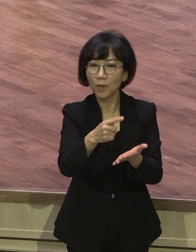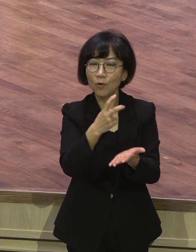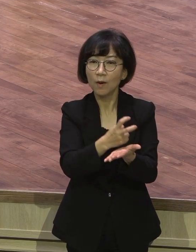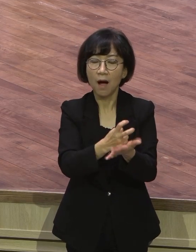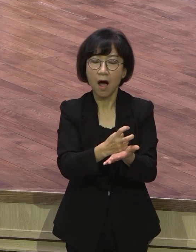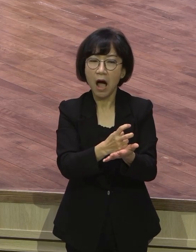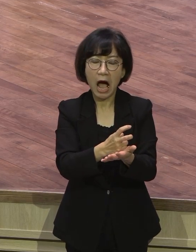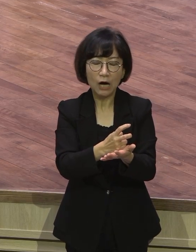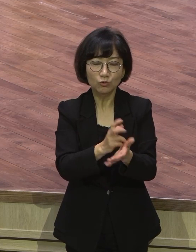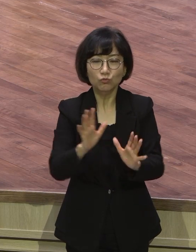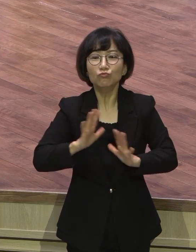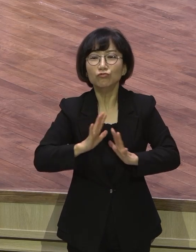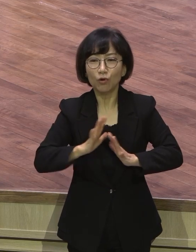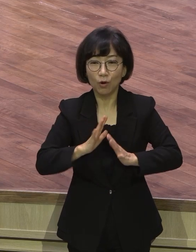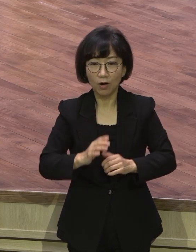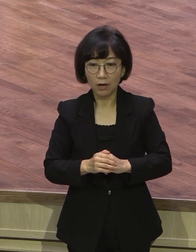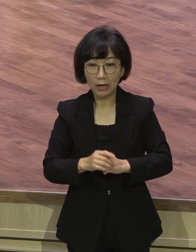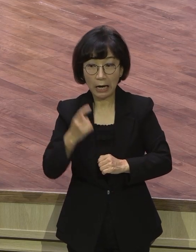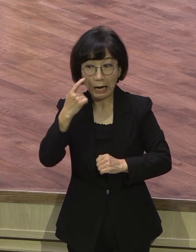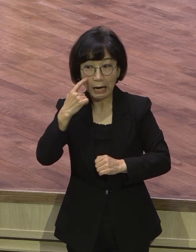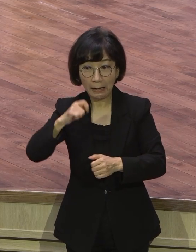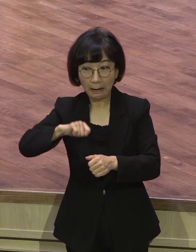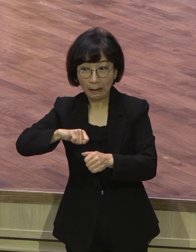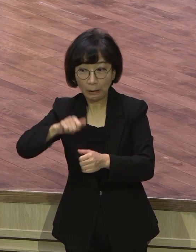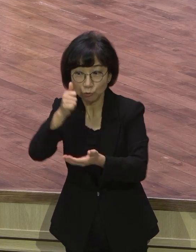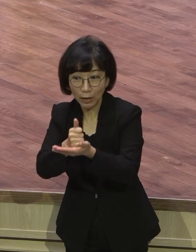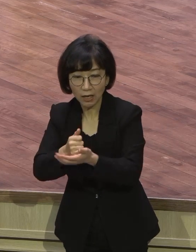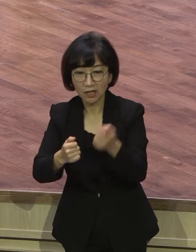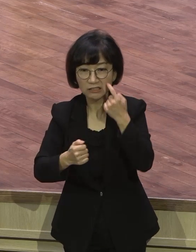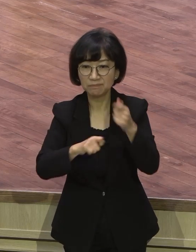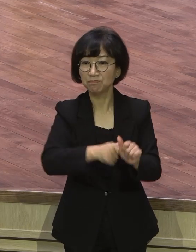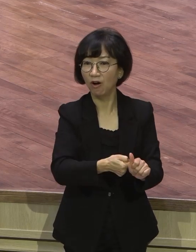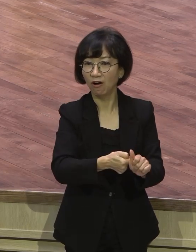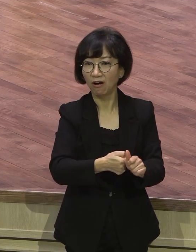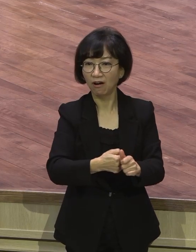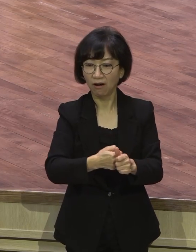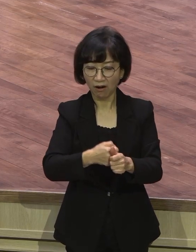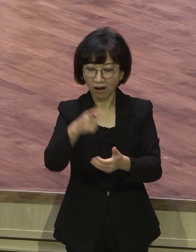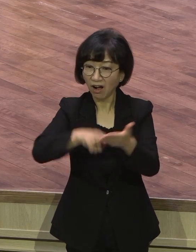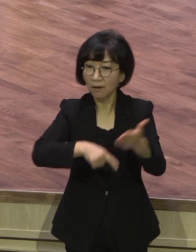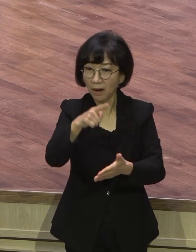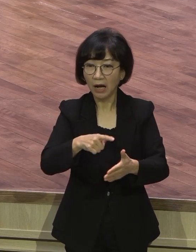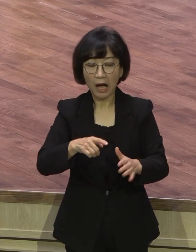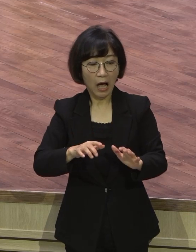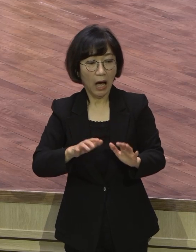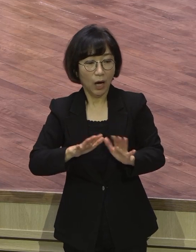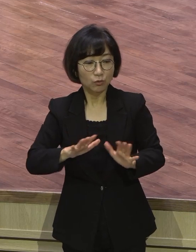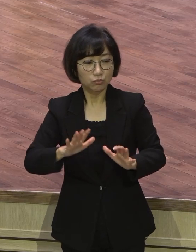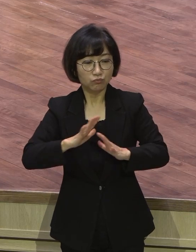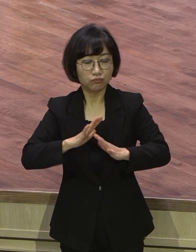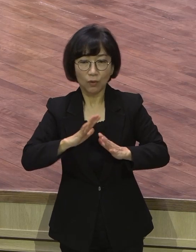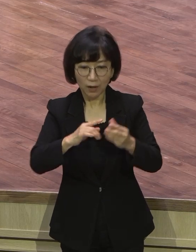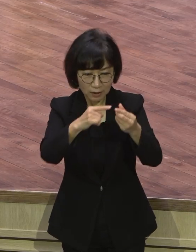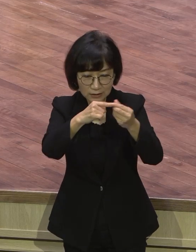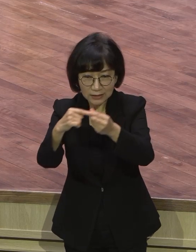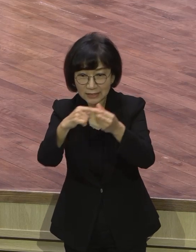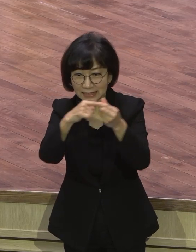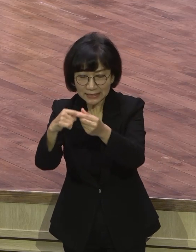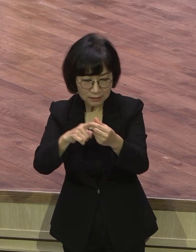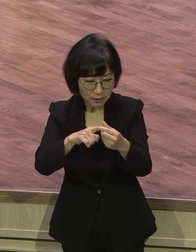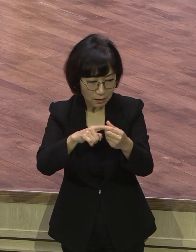아주 잔인하고 야만적인 법처럼 보입니다. 그 근본 정신과 취지를 알지 못하고 문자적으로만